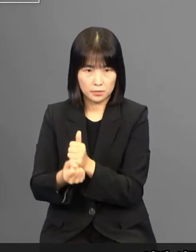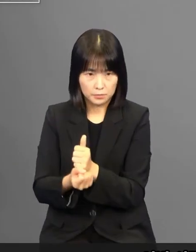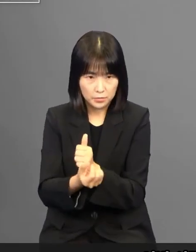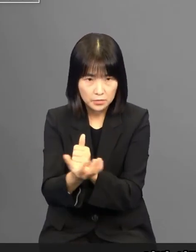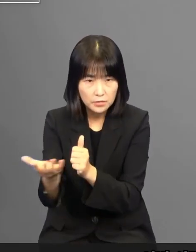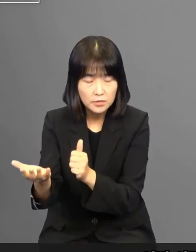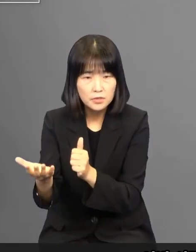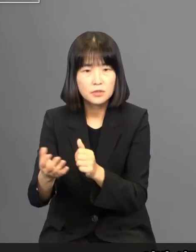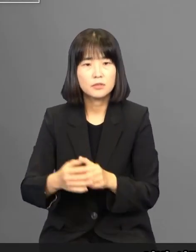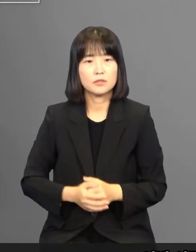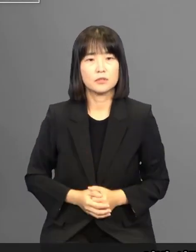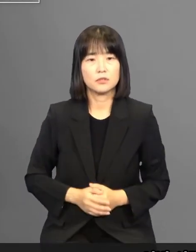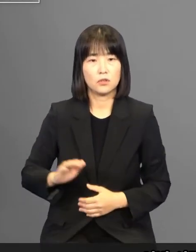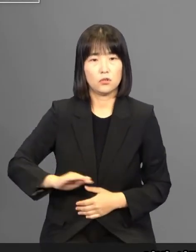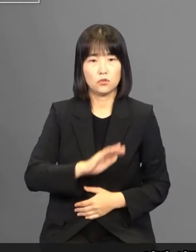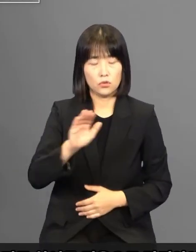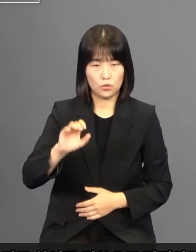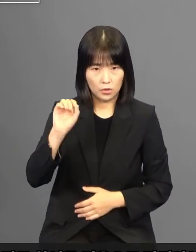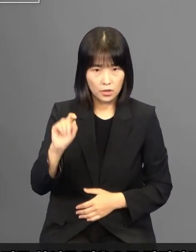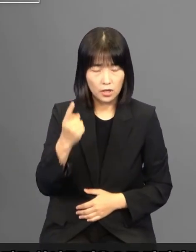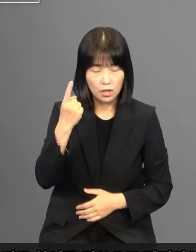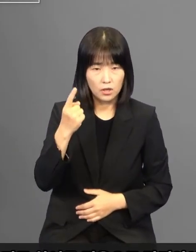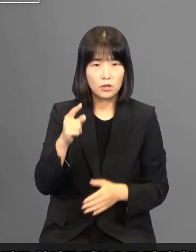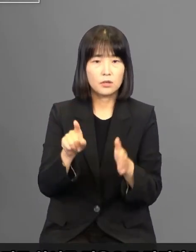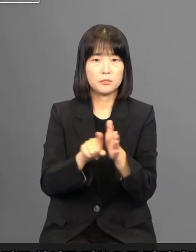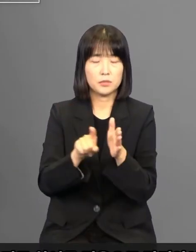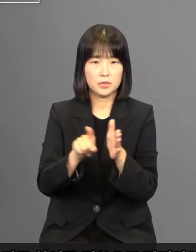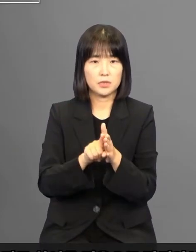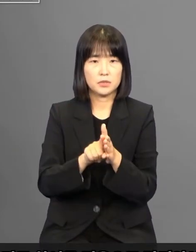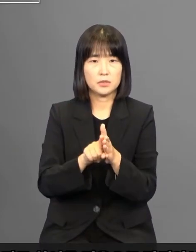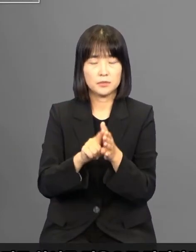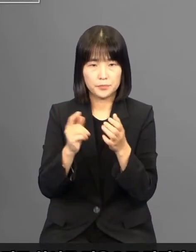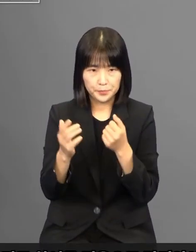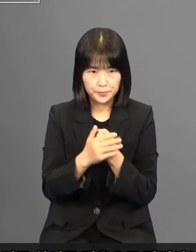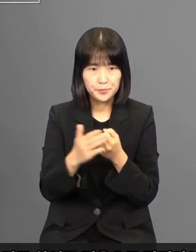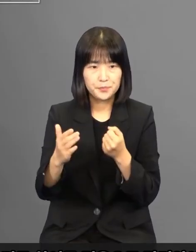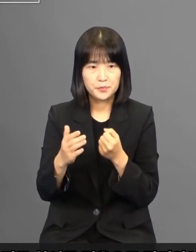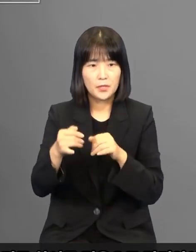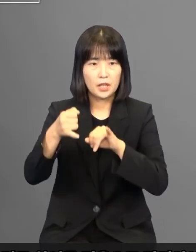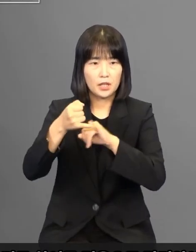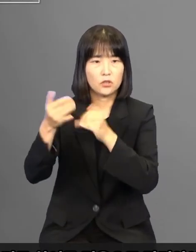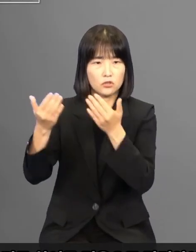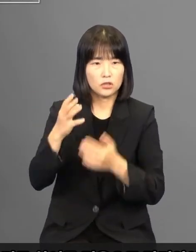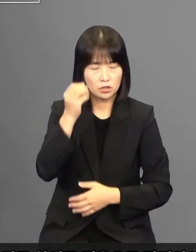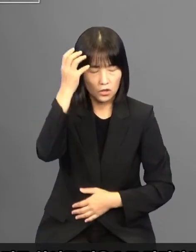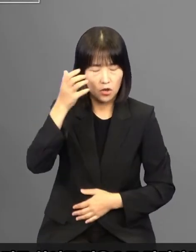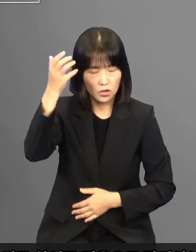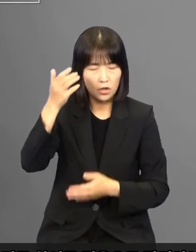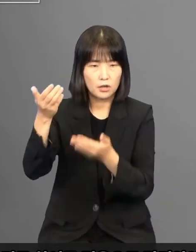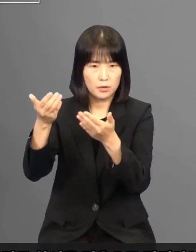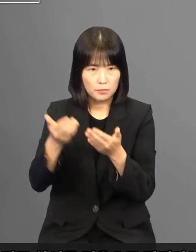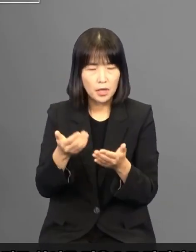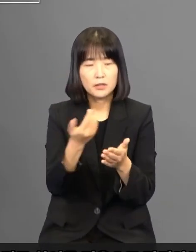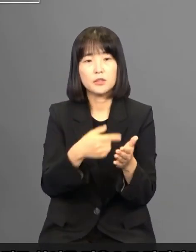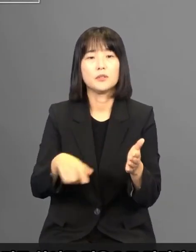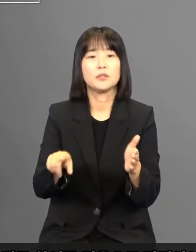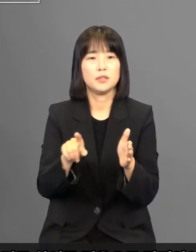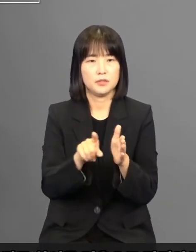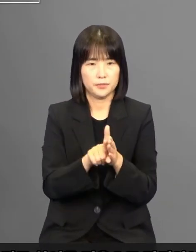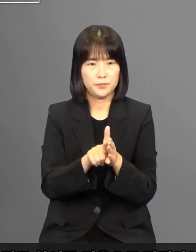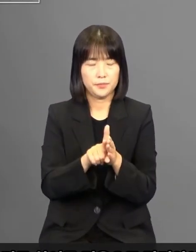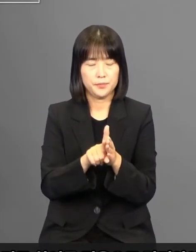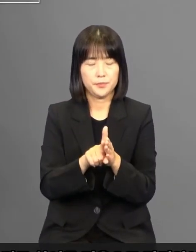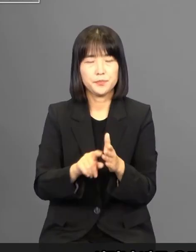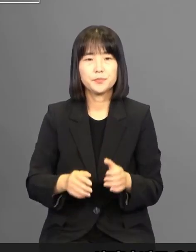이방 사람에게 미치게 하고 우리로 하여금 믿음으로 말미암아 약속하신 성령을